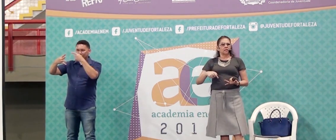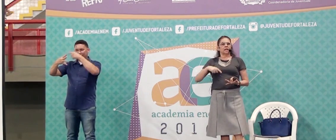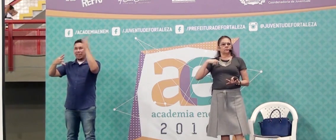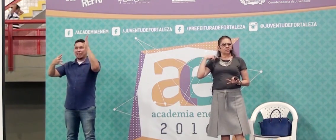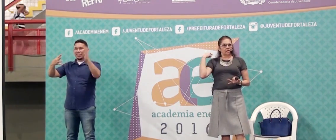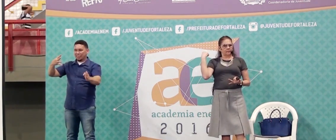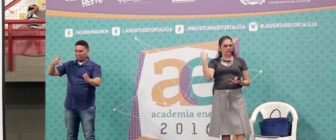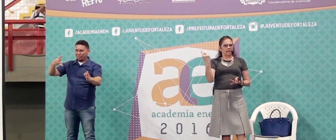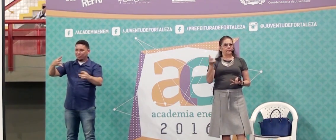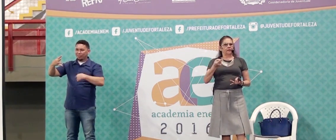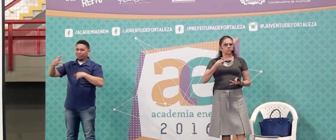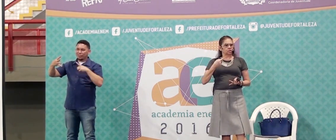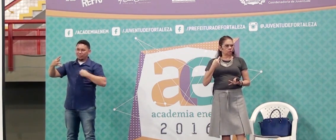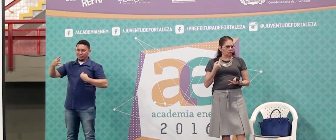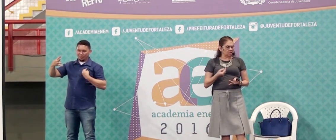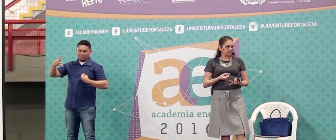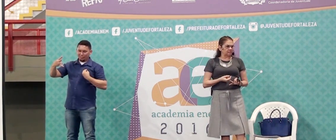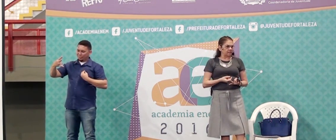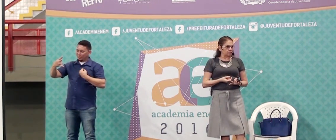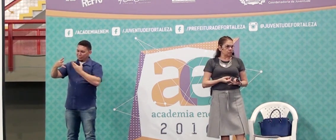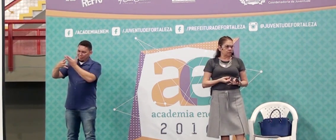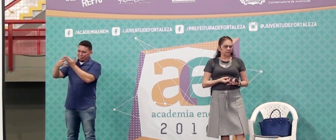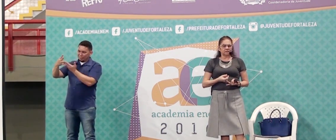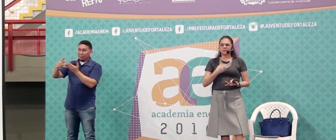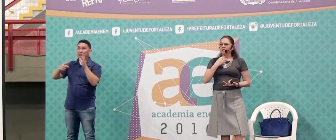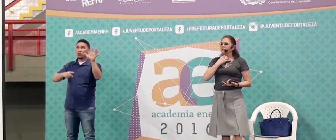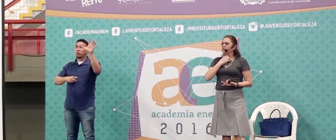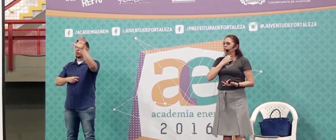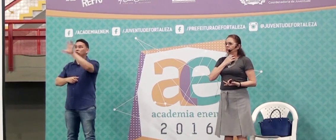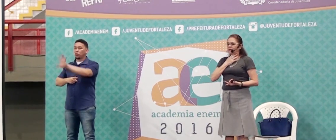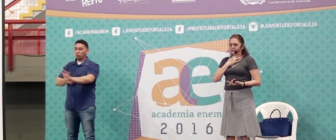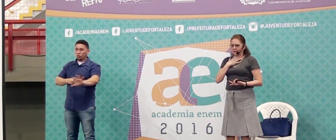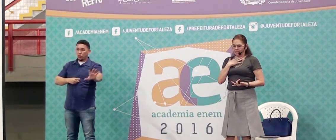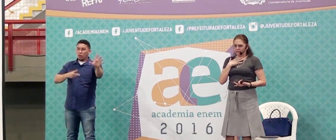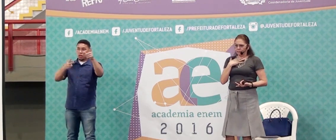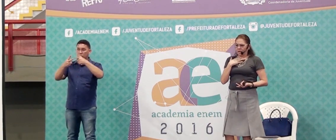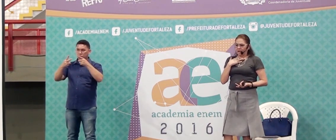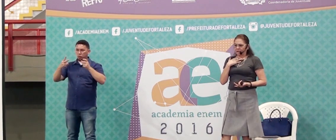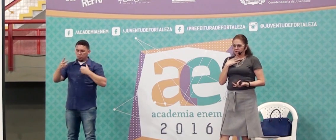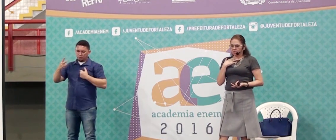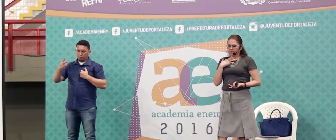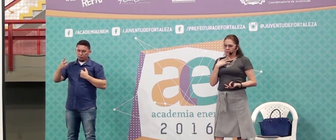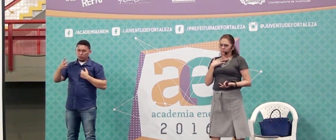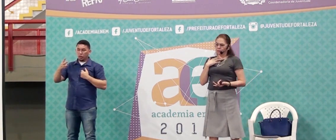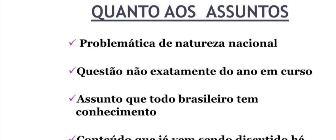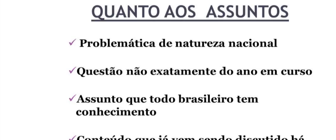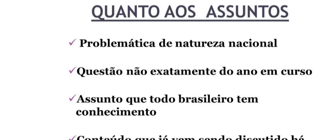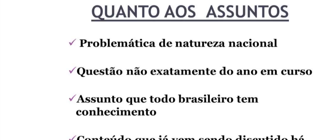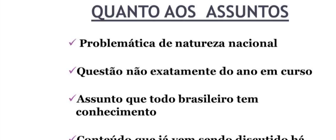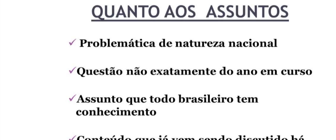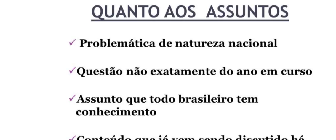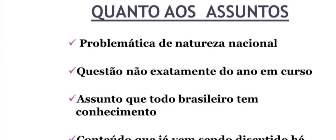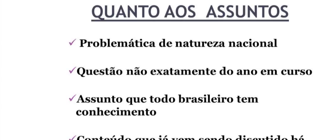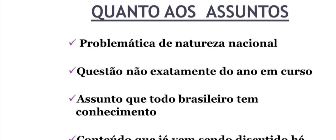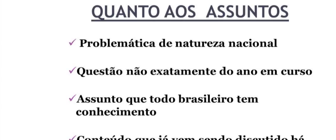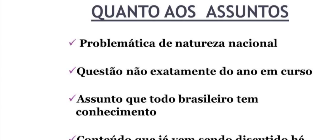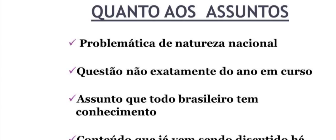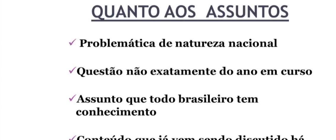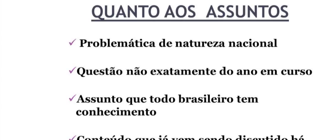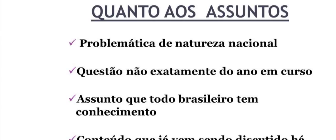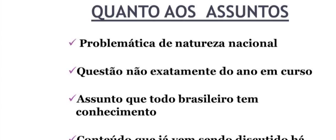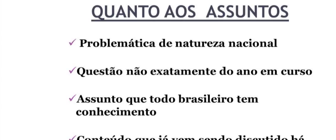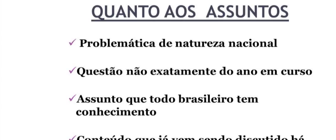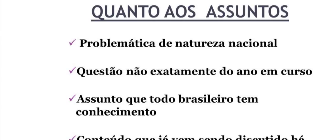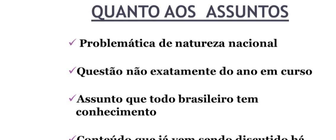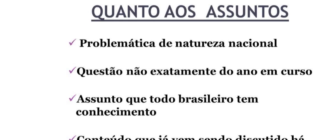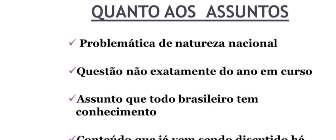nacional e é um tema que abrange todas as regiões. Segundo detalhe, a questão do que cai no Enem não